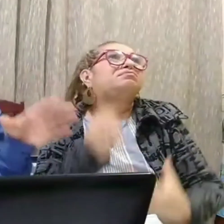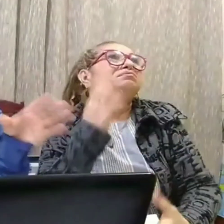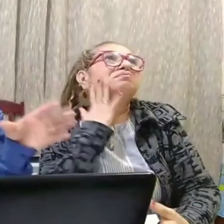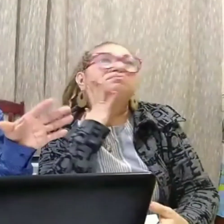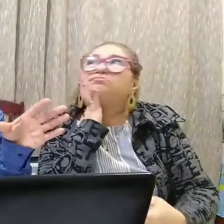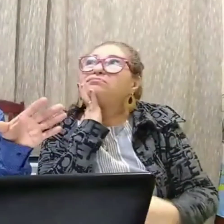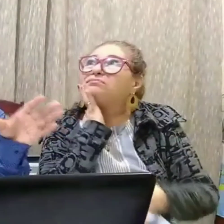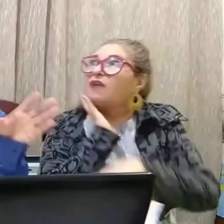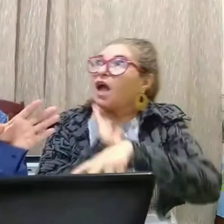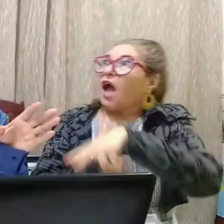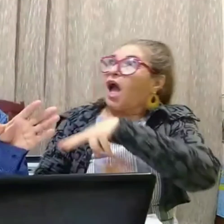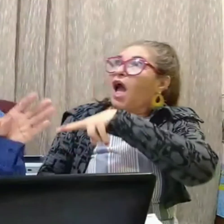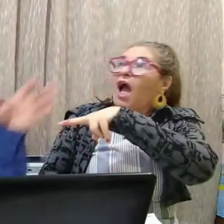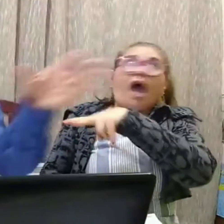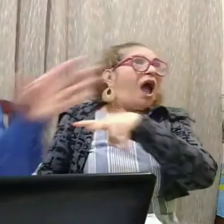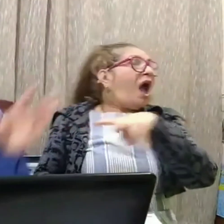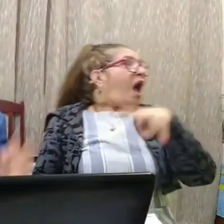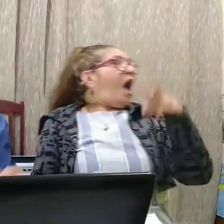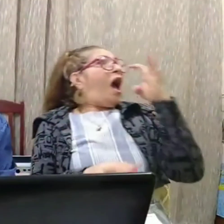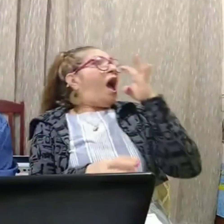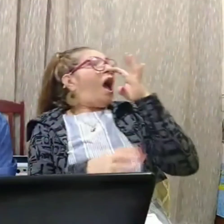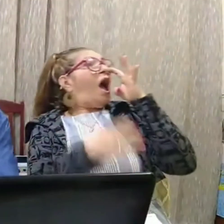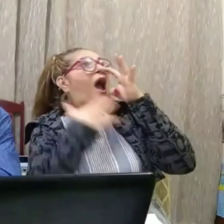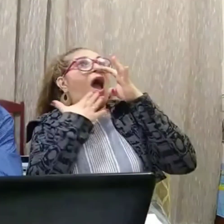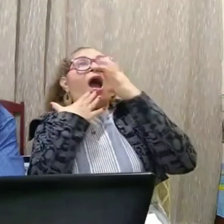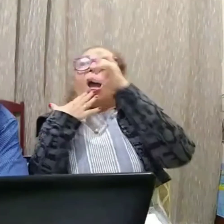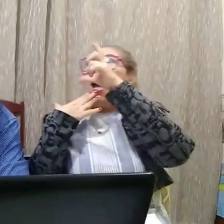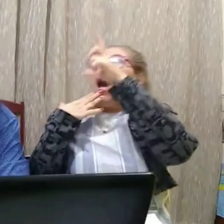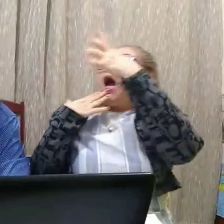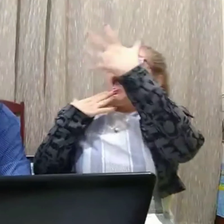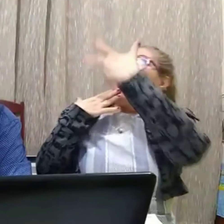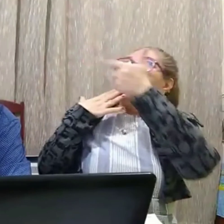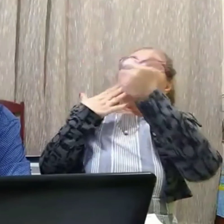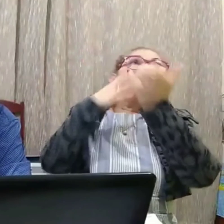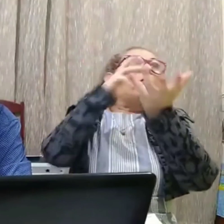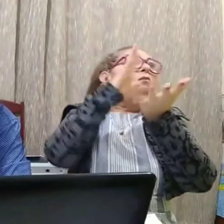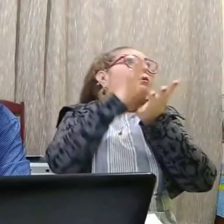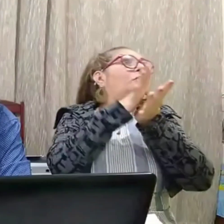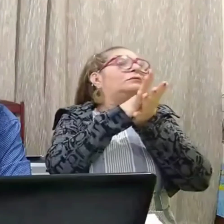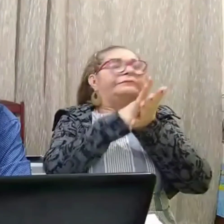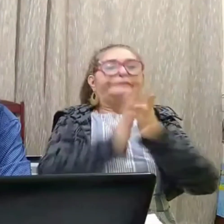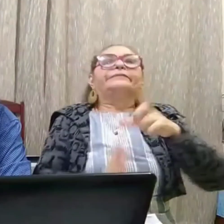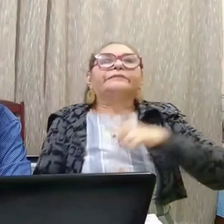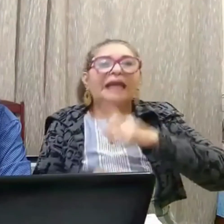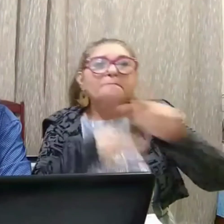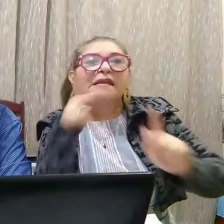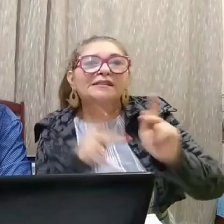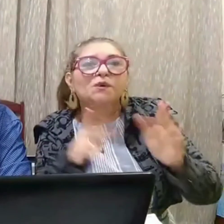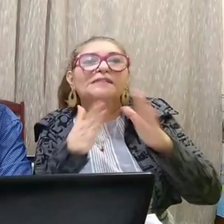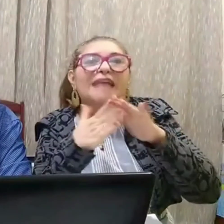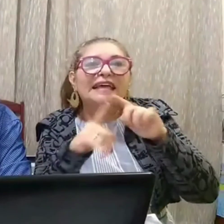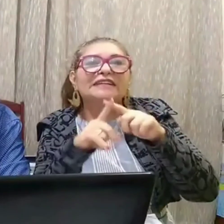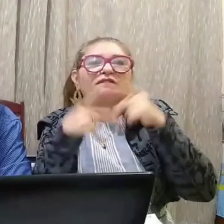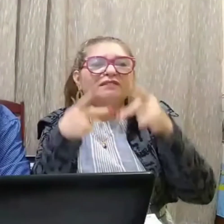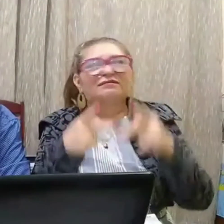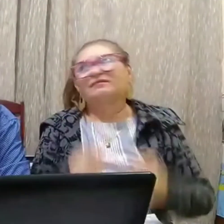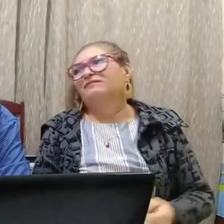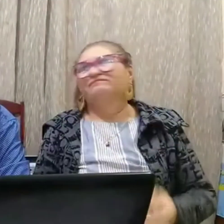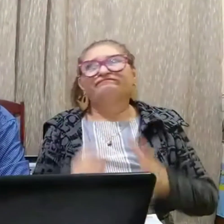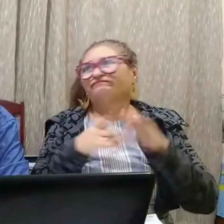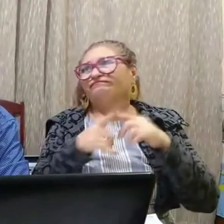para o mundo e achar que lá no mundo é melhor. Tem algumas pessoas na igreja que até dizem isso, aqui é muito